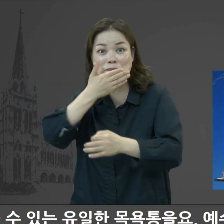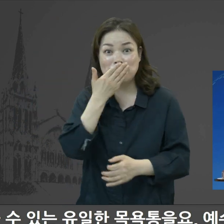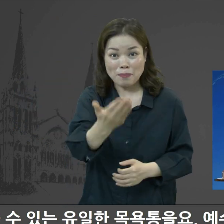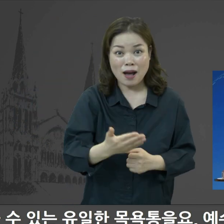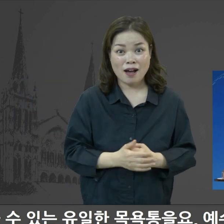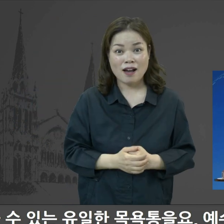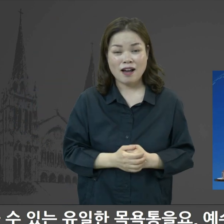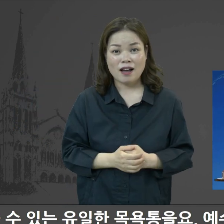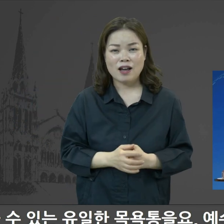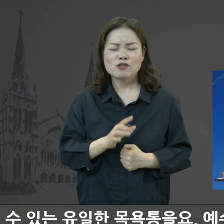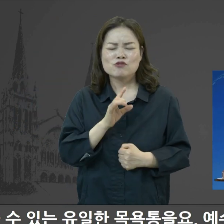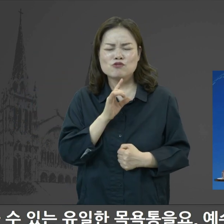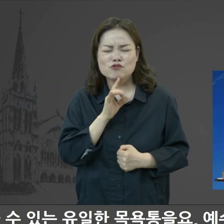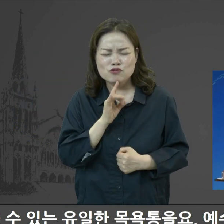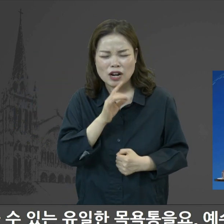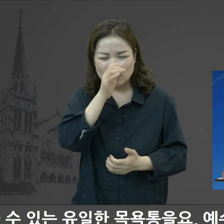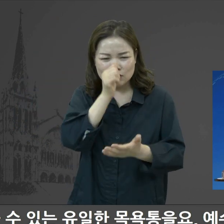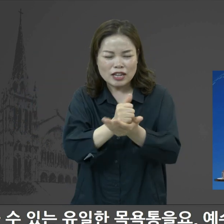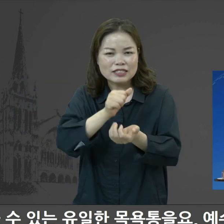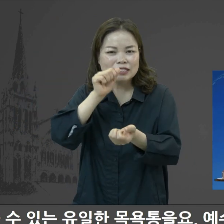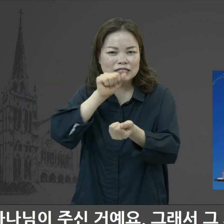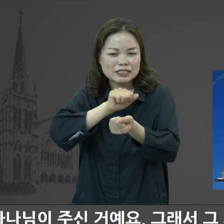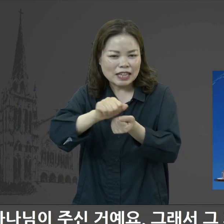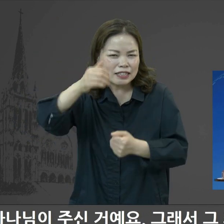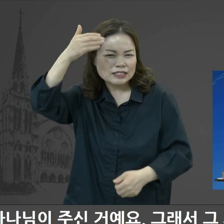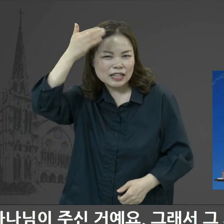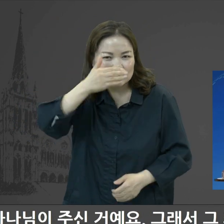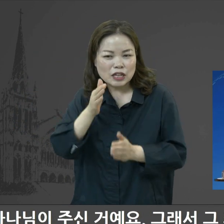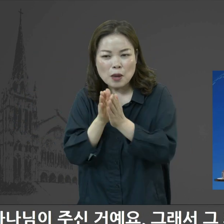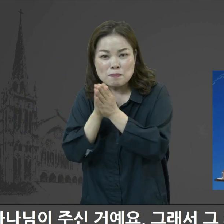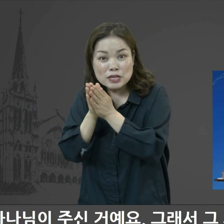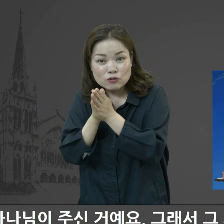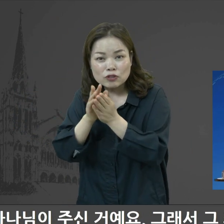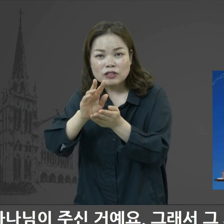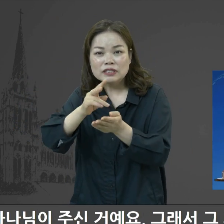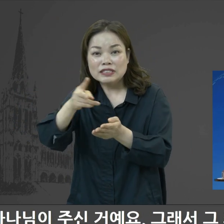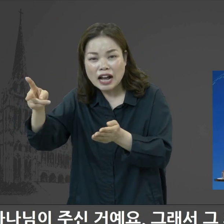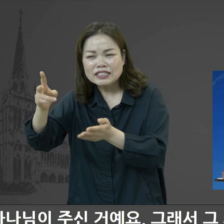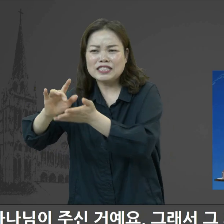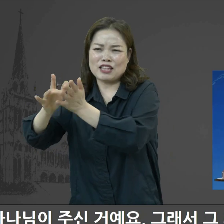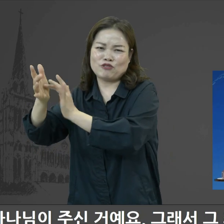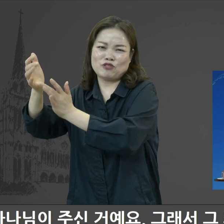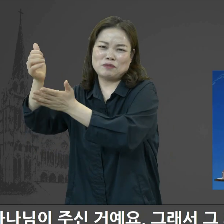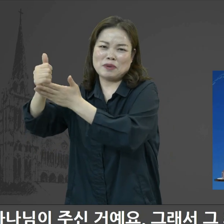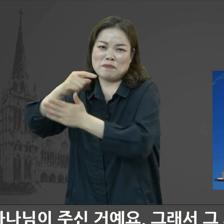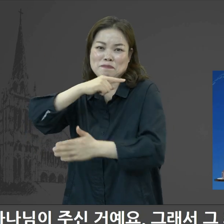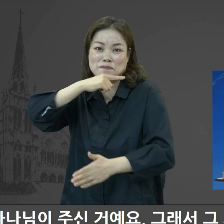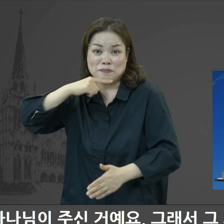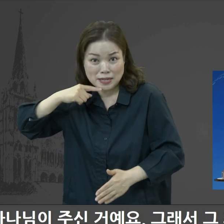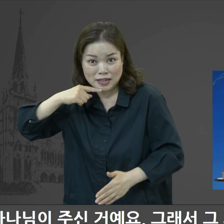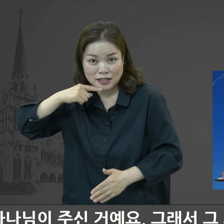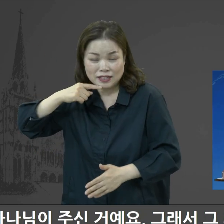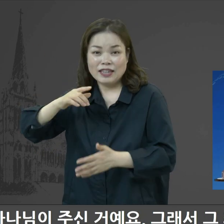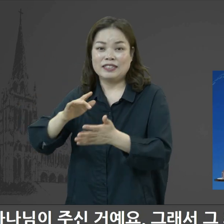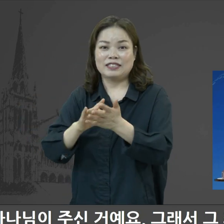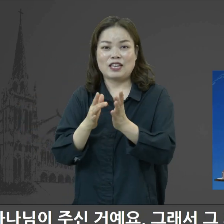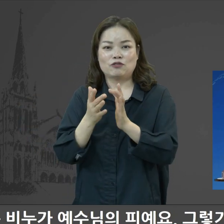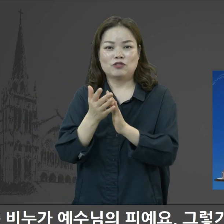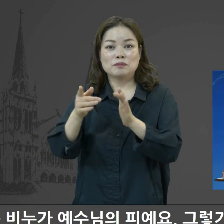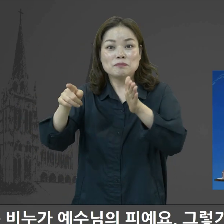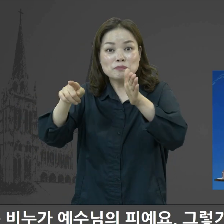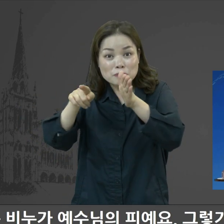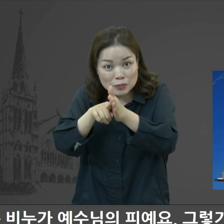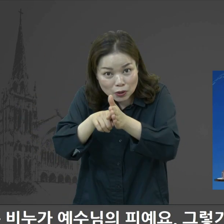그래서 그 죄를 유일하게 그걸 씻을 수 있는 비누가 예수님의 피예요. 그렇기 때문에 우리가 예수님